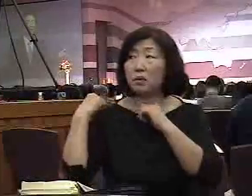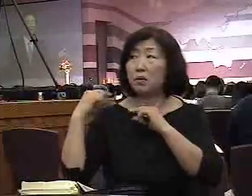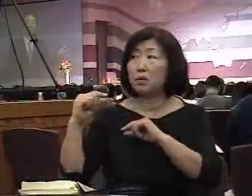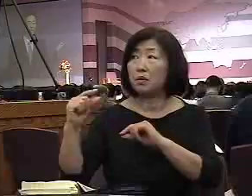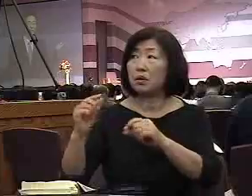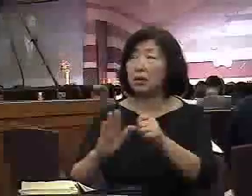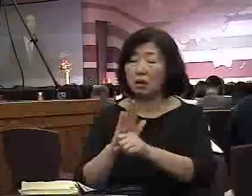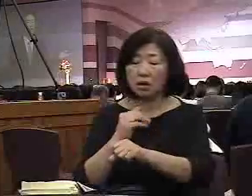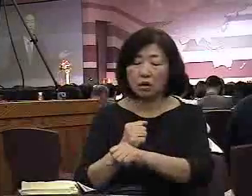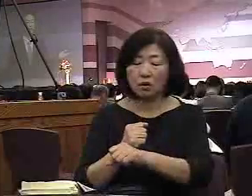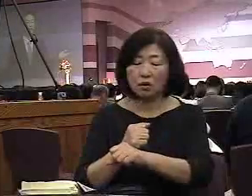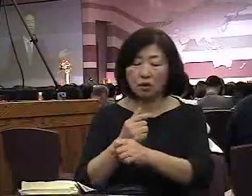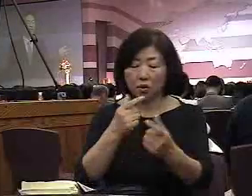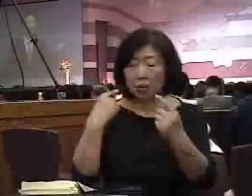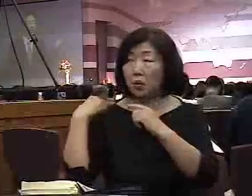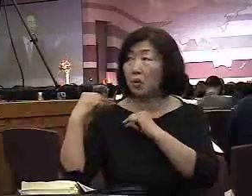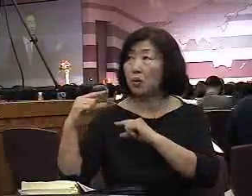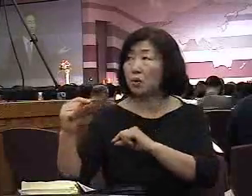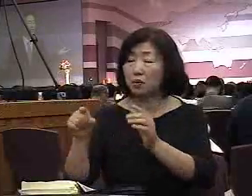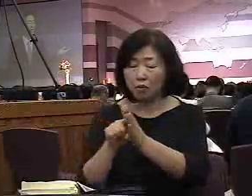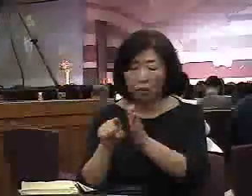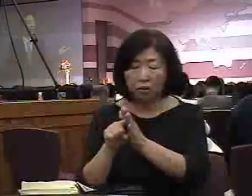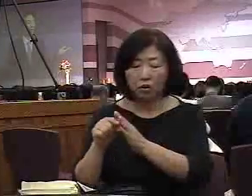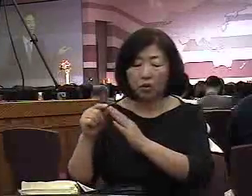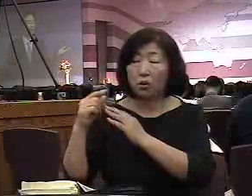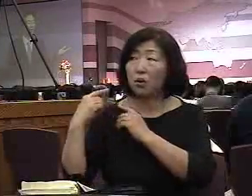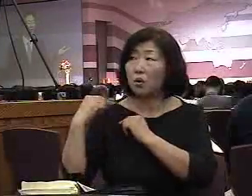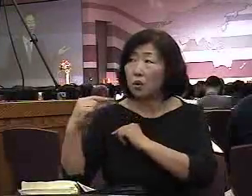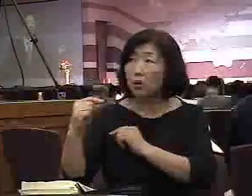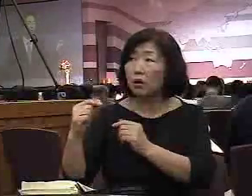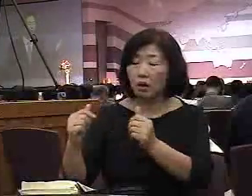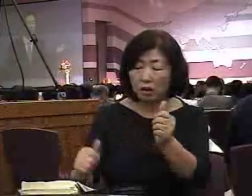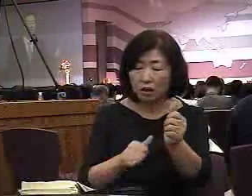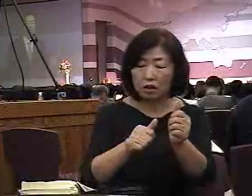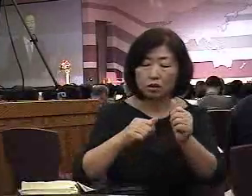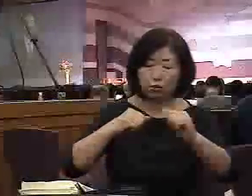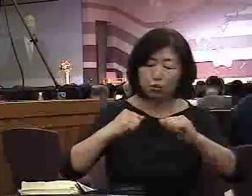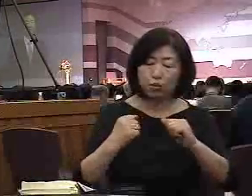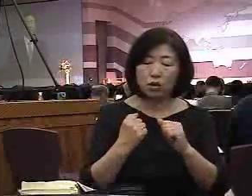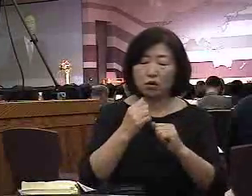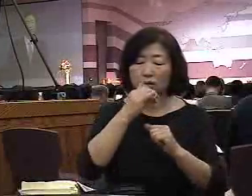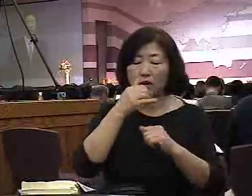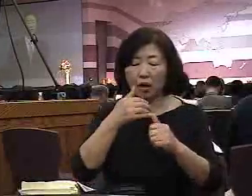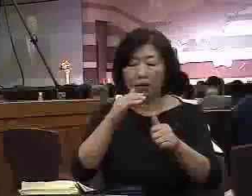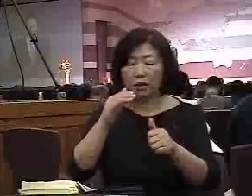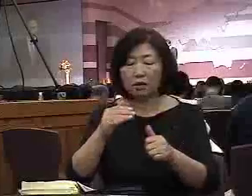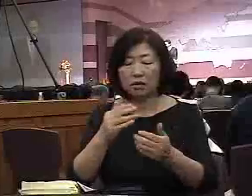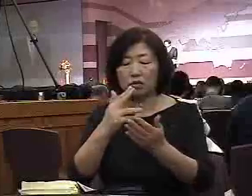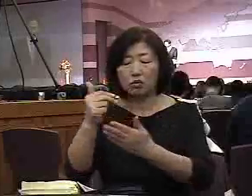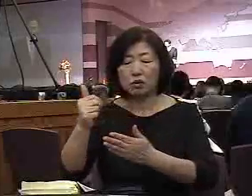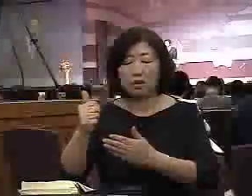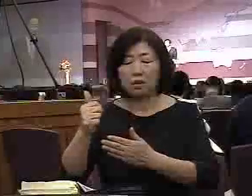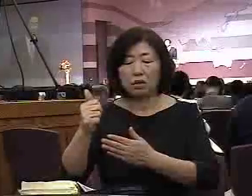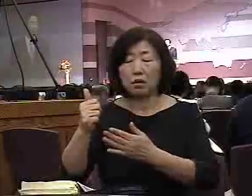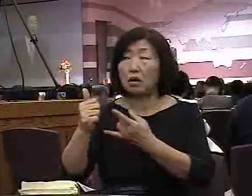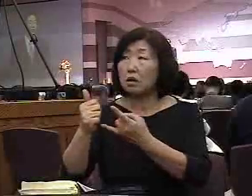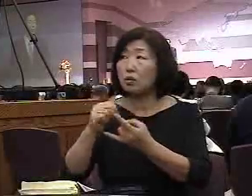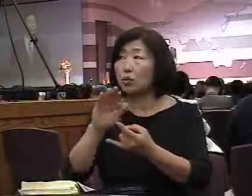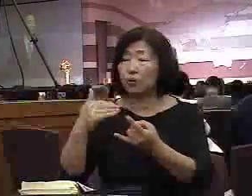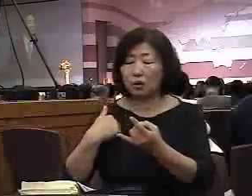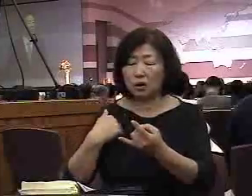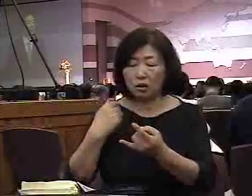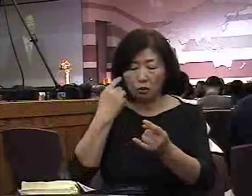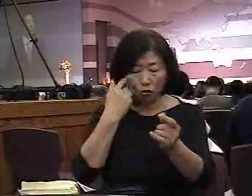사랑하고 여전히 나를 믿고 여전히 나를 따라서 순종하며 갈 수 있겠니? 그것이 주님께서 요즘 우리에게